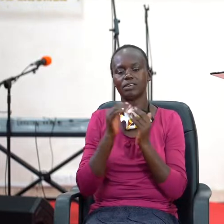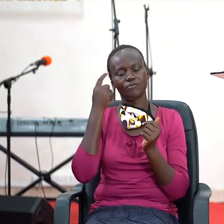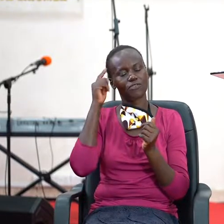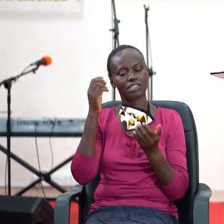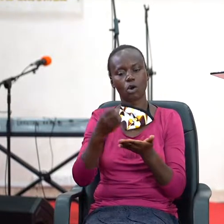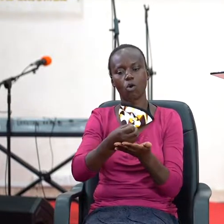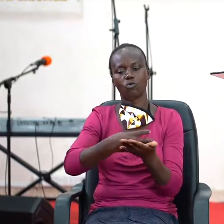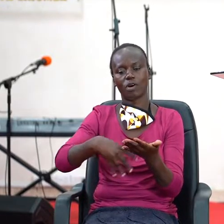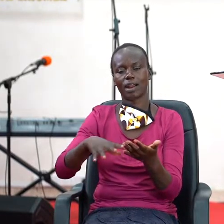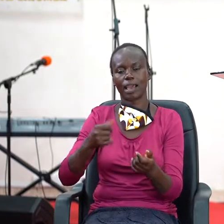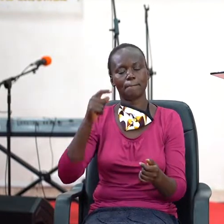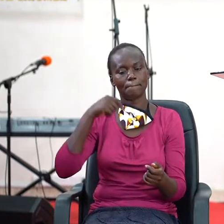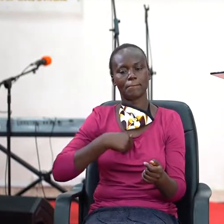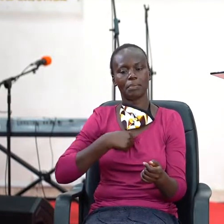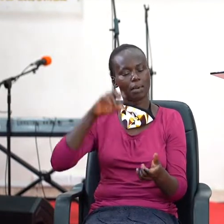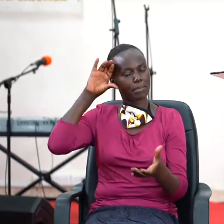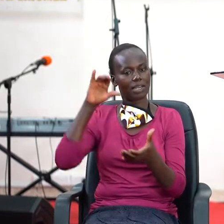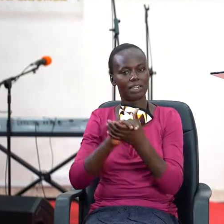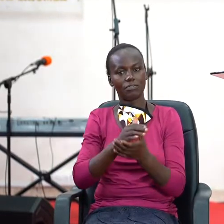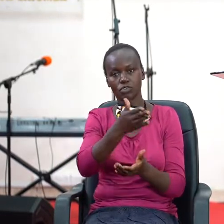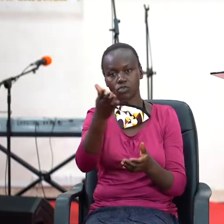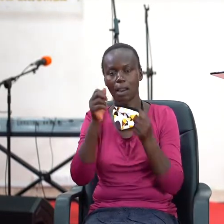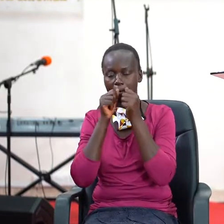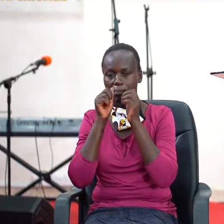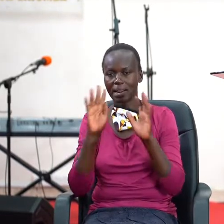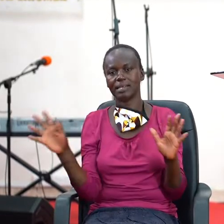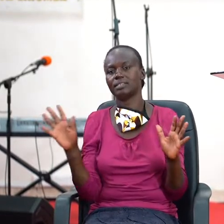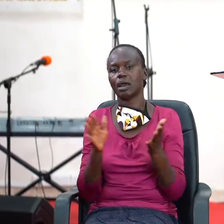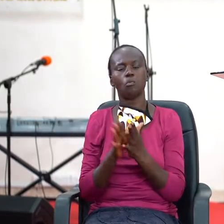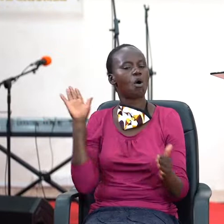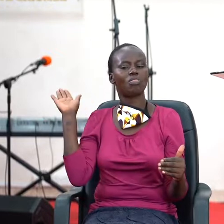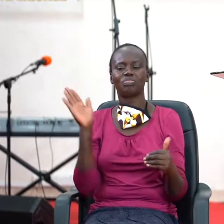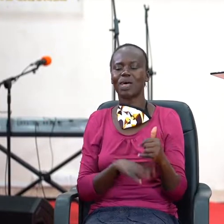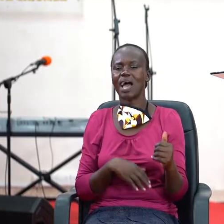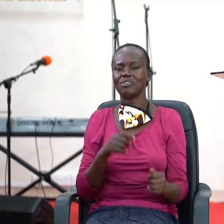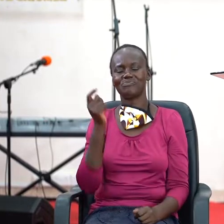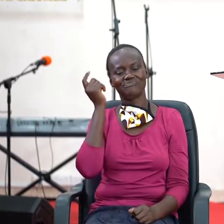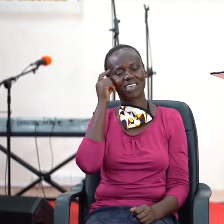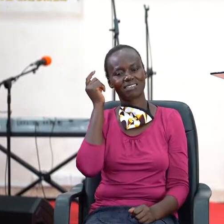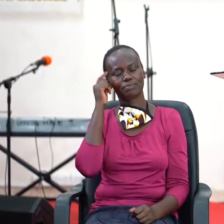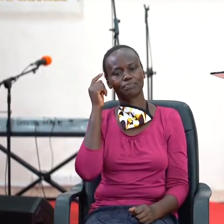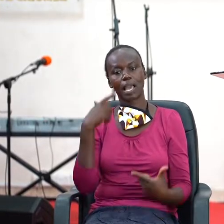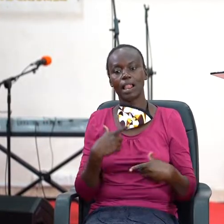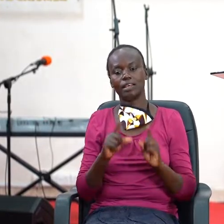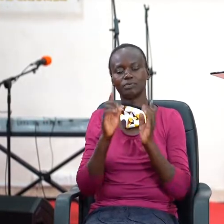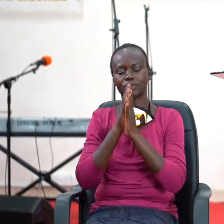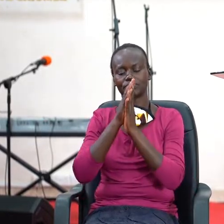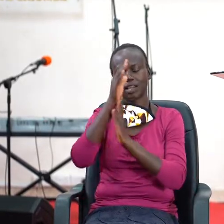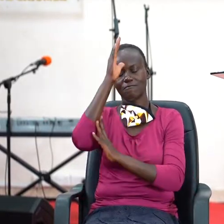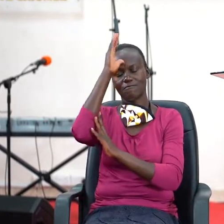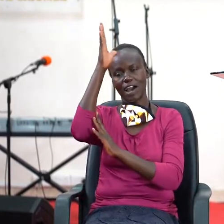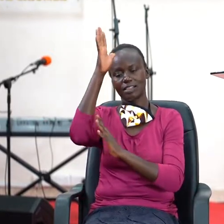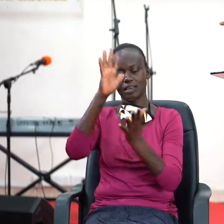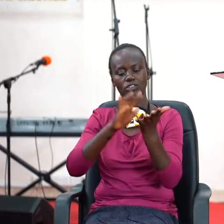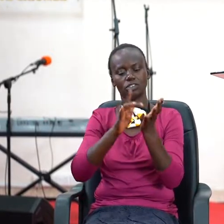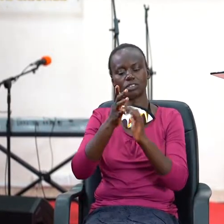na naamini kwamba utabarikiwa kushinda vile unavyofuaza. Wacha tuombe. Baba, katika jina